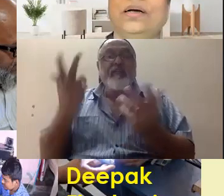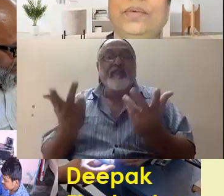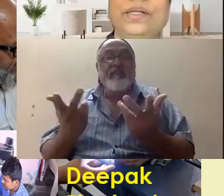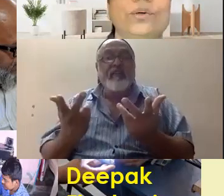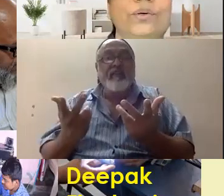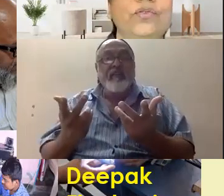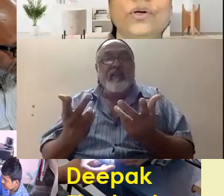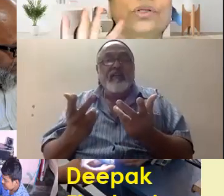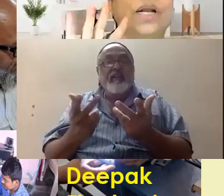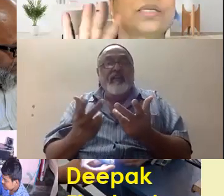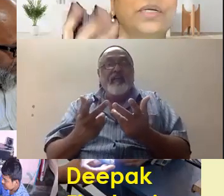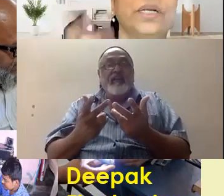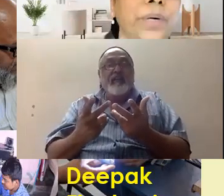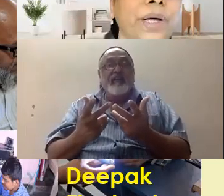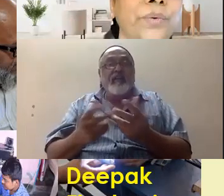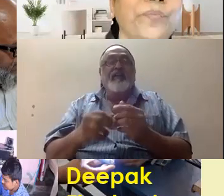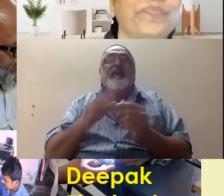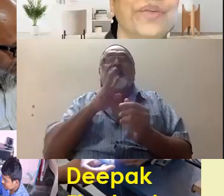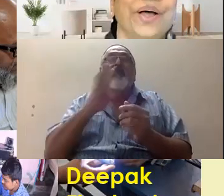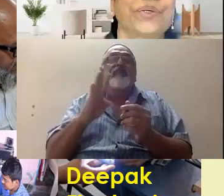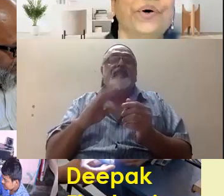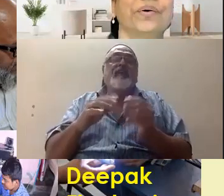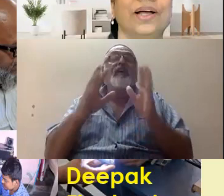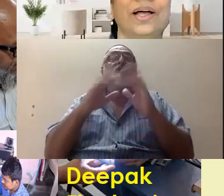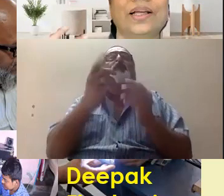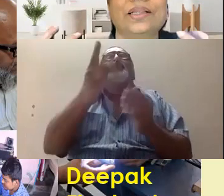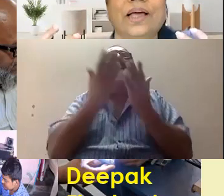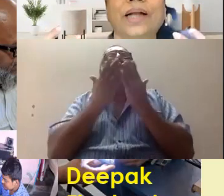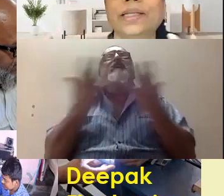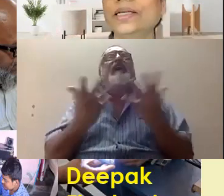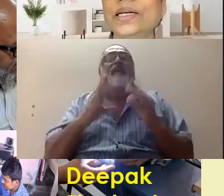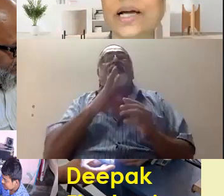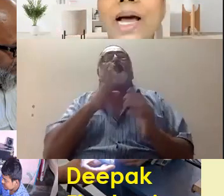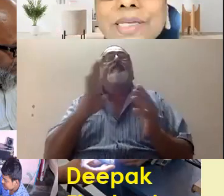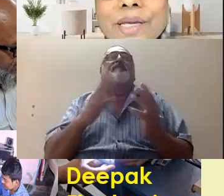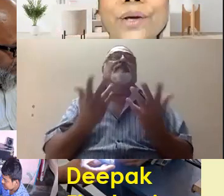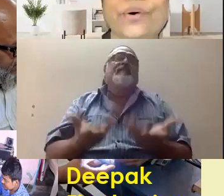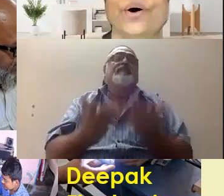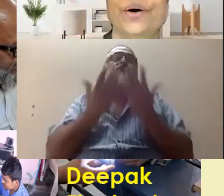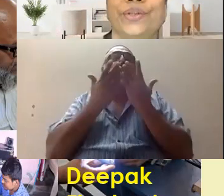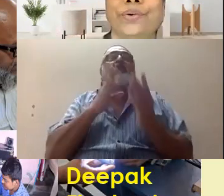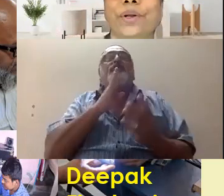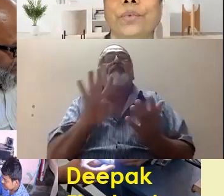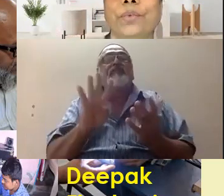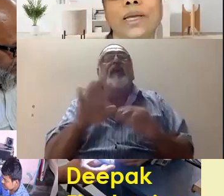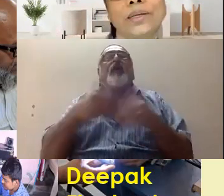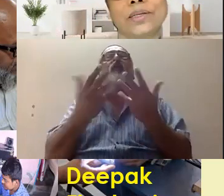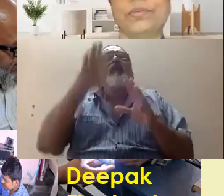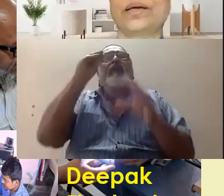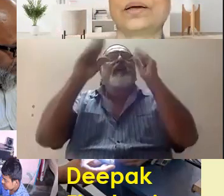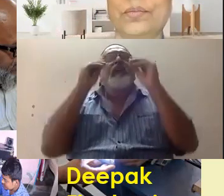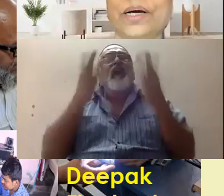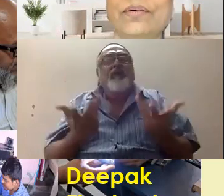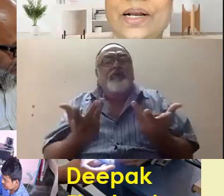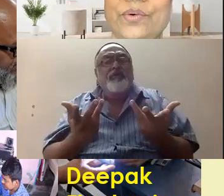सर मैं तो 4th class भी नहीं पढ़ा हूँ. सो एंड देन ही सेड ये कहाँ सीखे हो, तो उन्होंने बोला कि सर